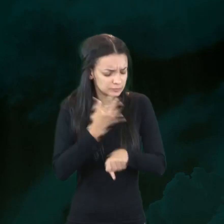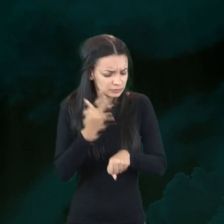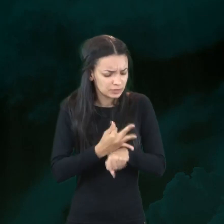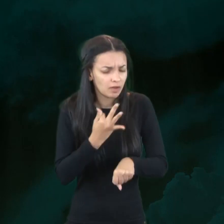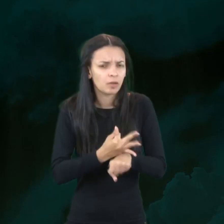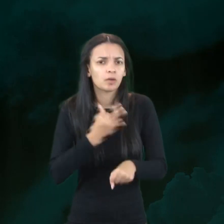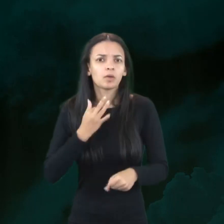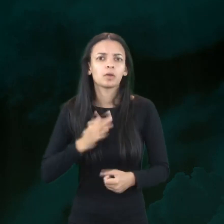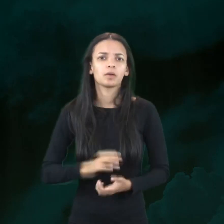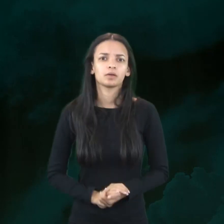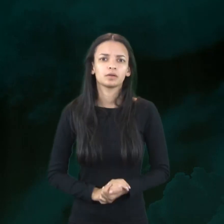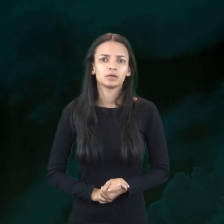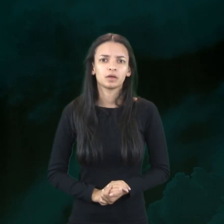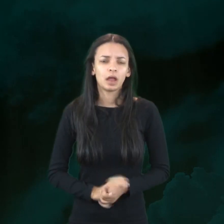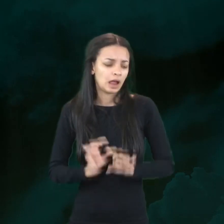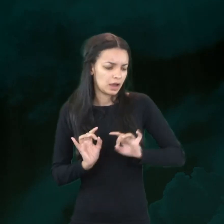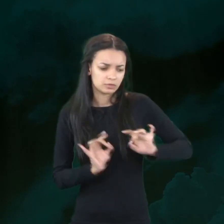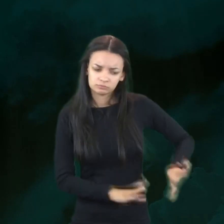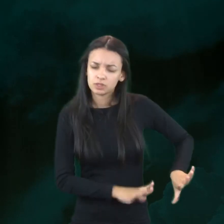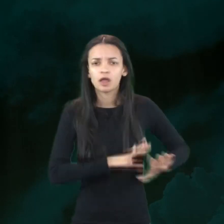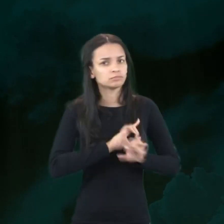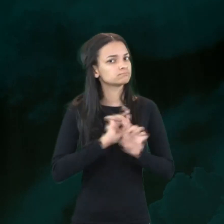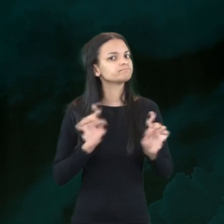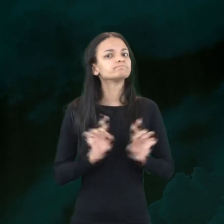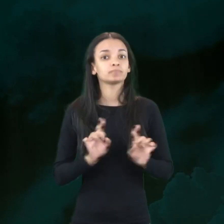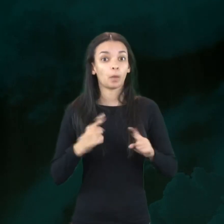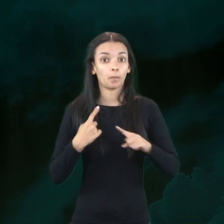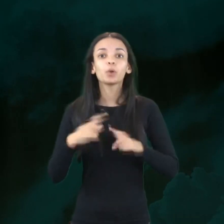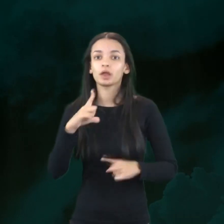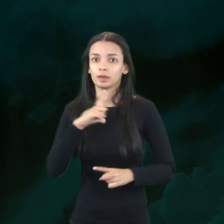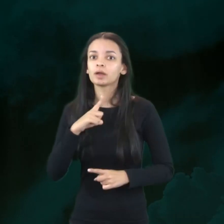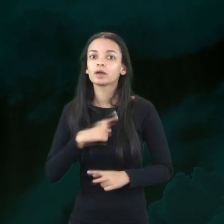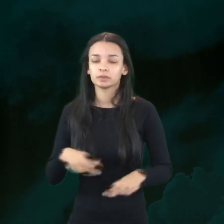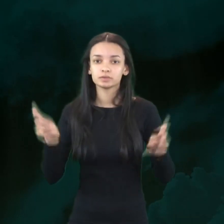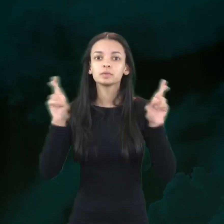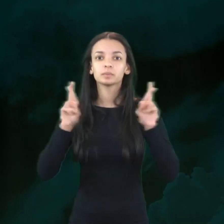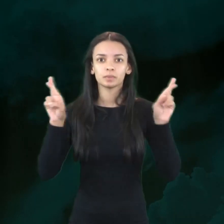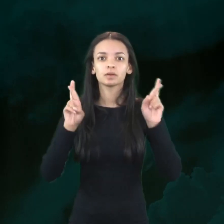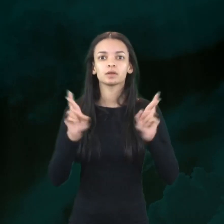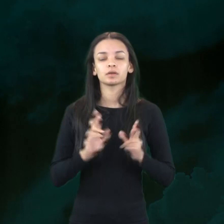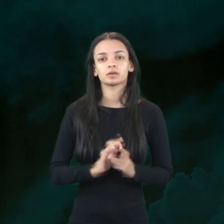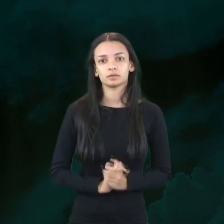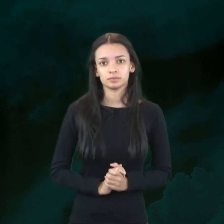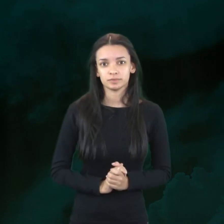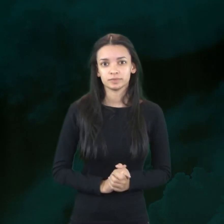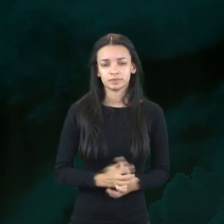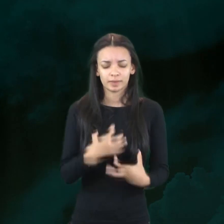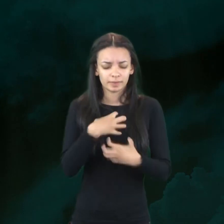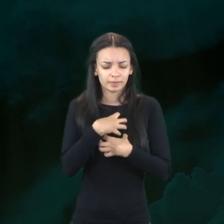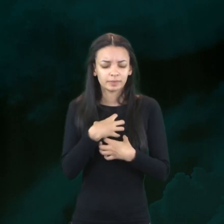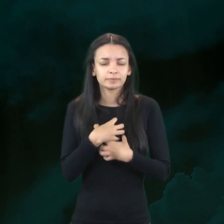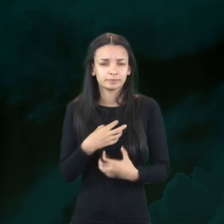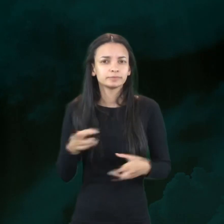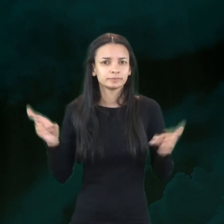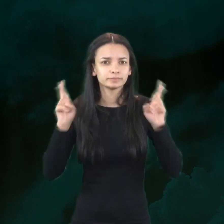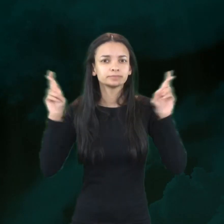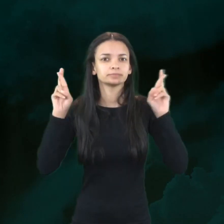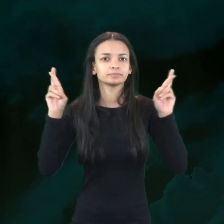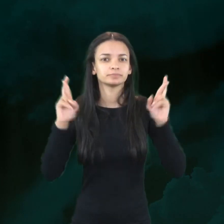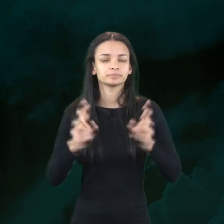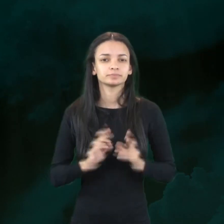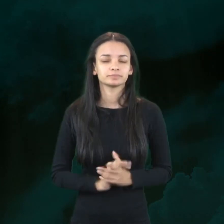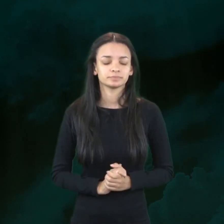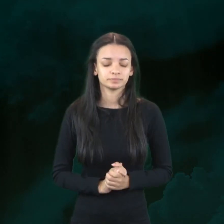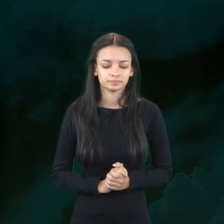que retrocedem, porque nós temos a esperança. Esperança nos dá a perseverança. Muito bem, então, aqui